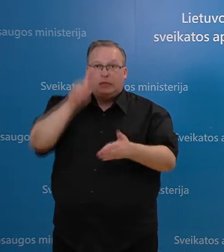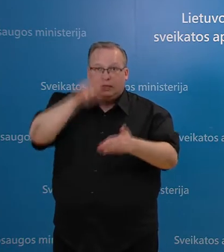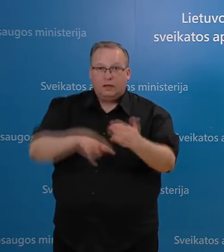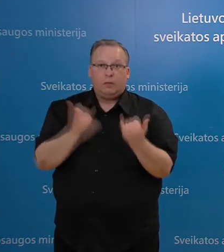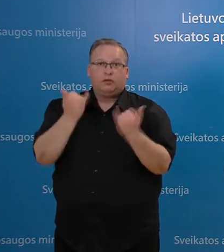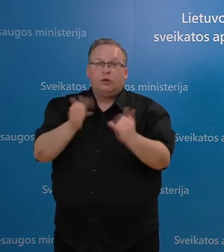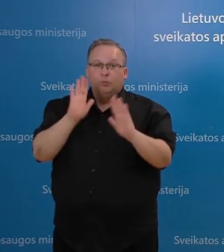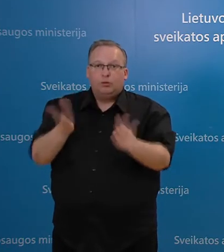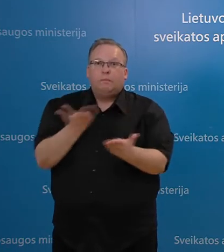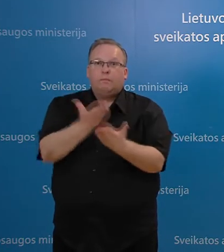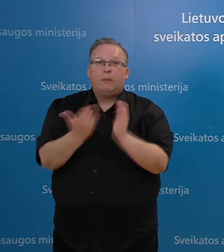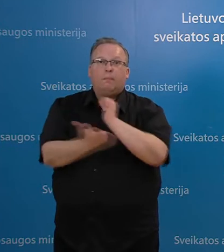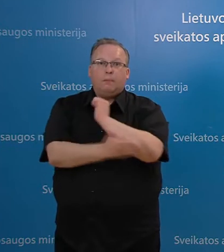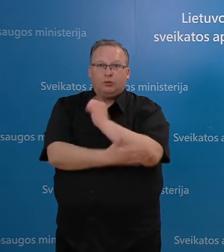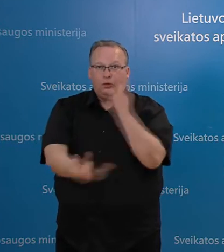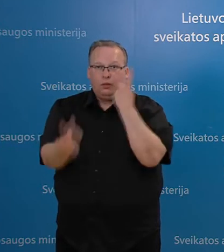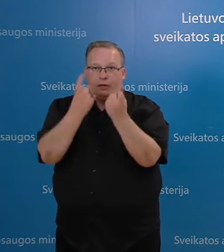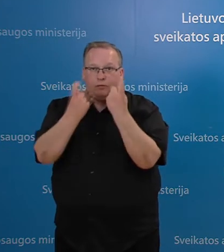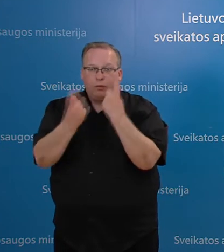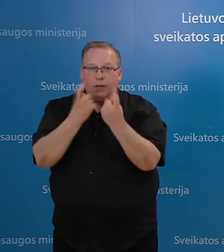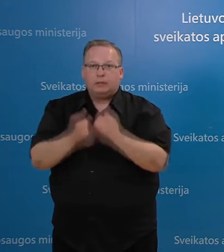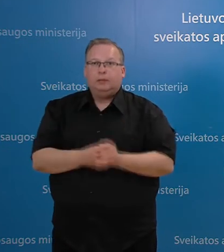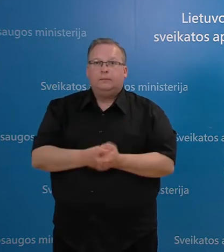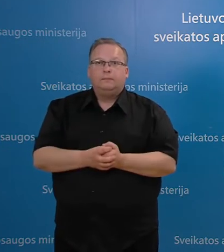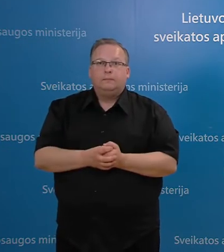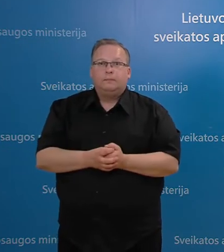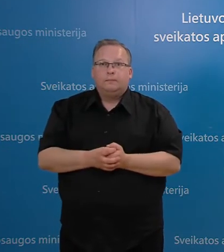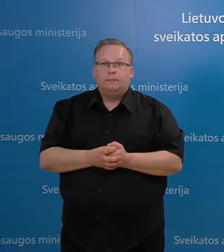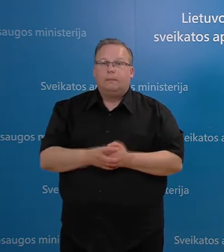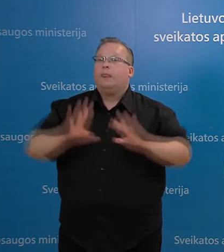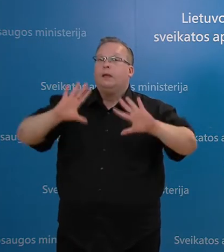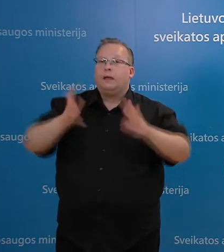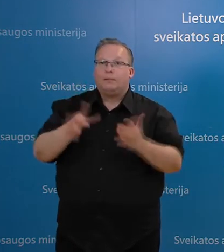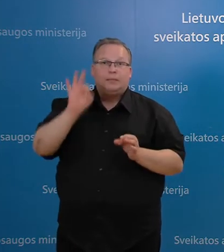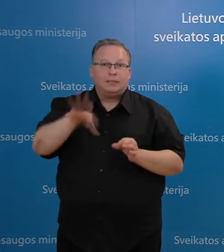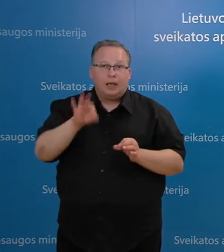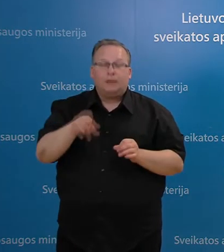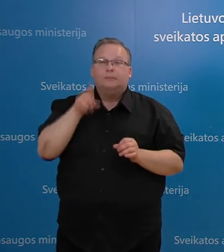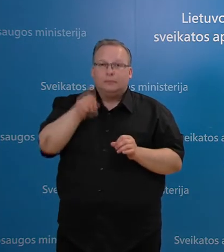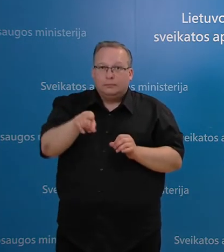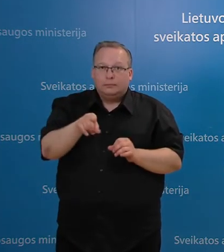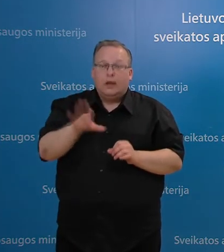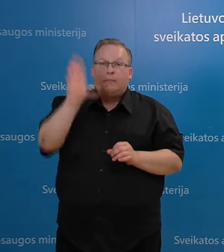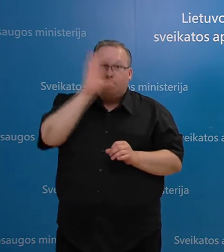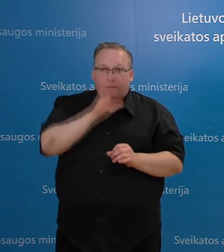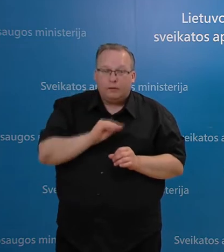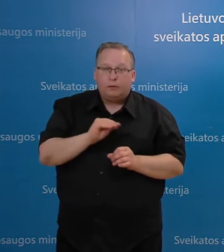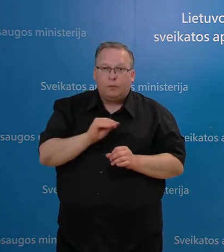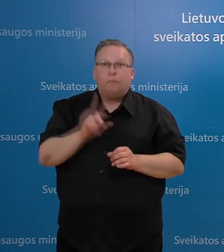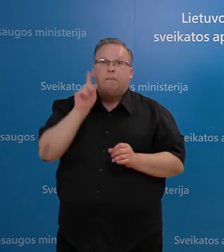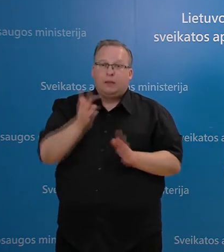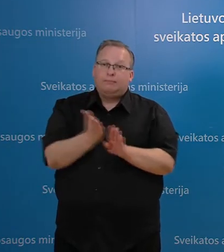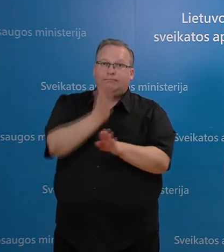būti pateikti jau paskutiniai duomenys, kaip sekėsi tą padaryti, tačiau savaitgalio